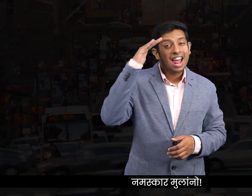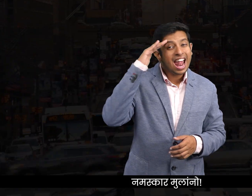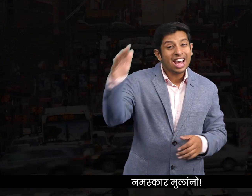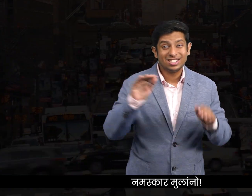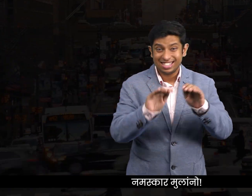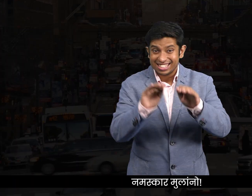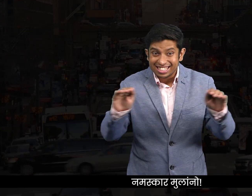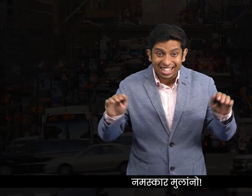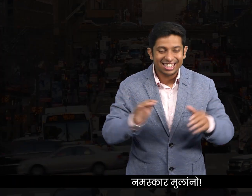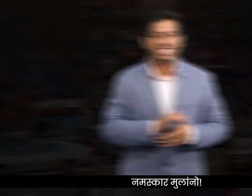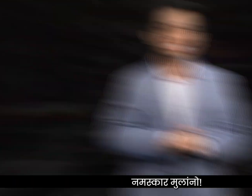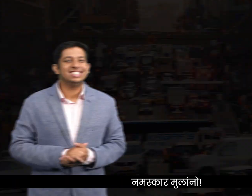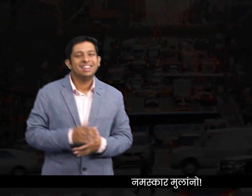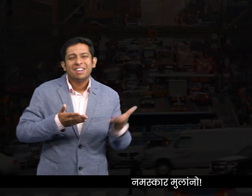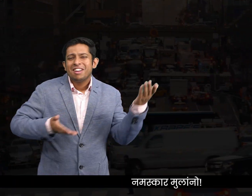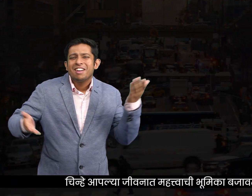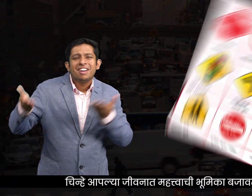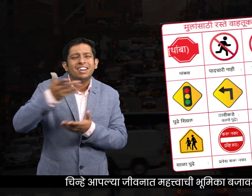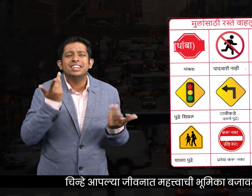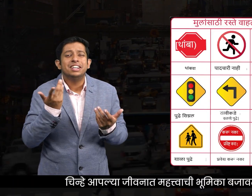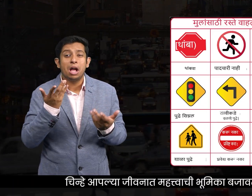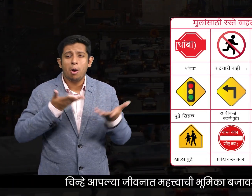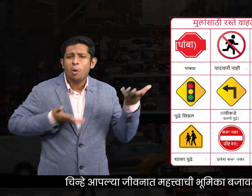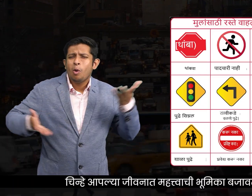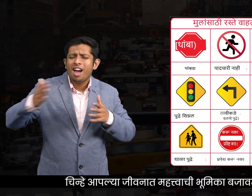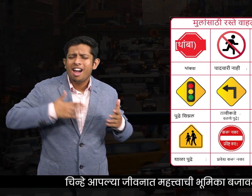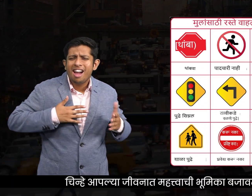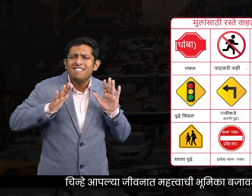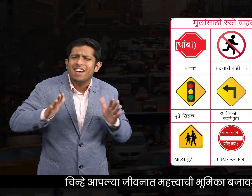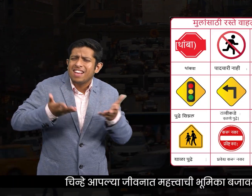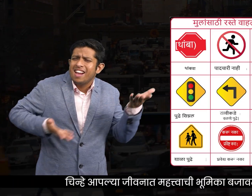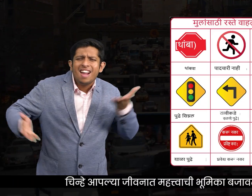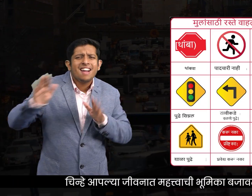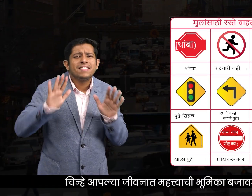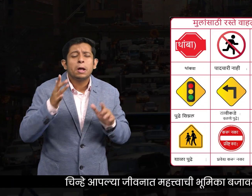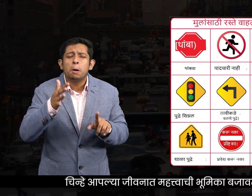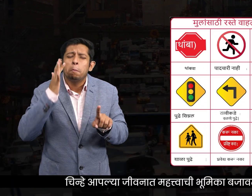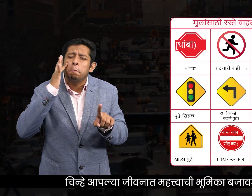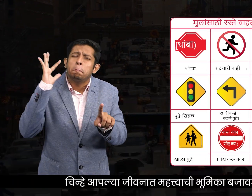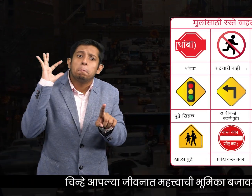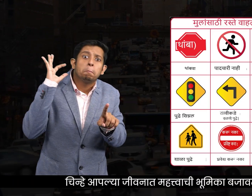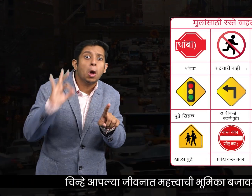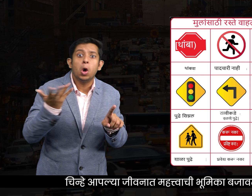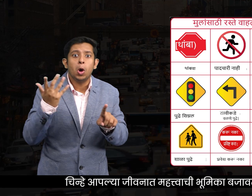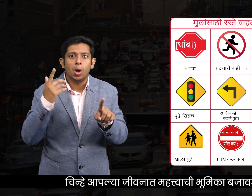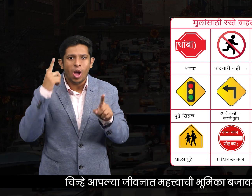नमस्कार मुलांनो. चिन्हे आपल्याला जीवनात महत्वाची भूमिका बजावतात.